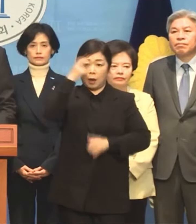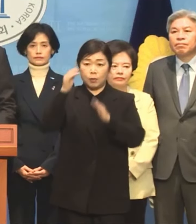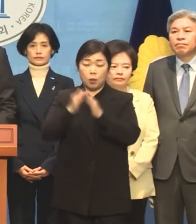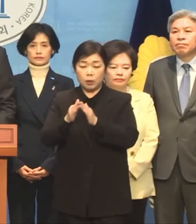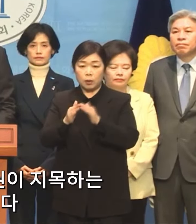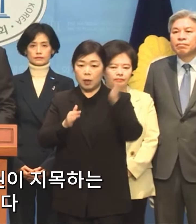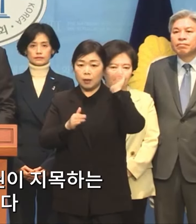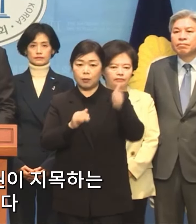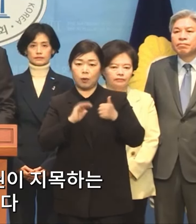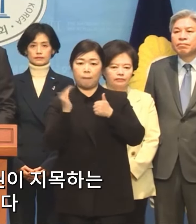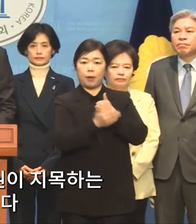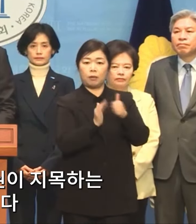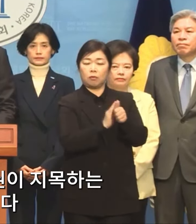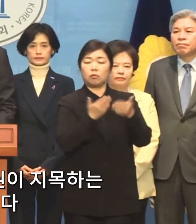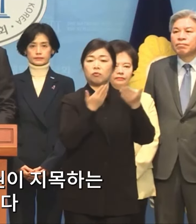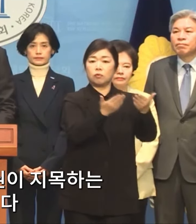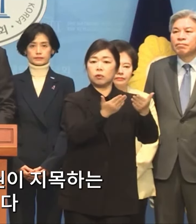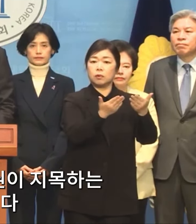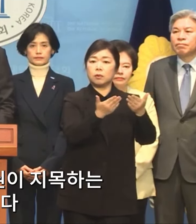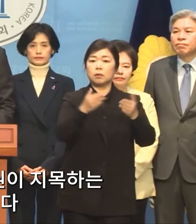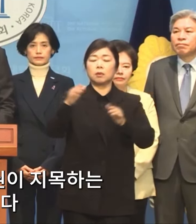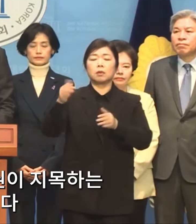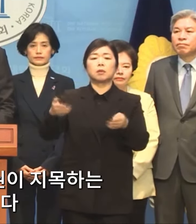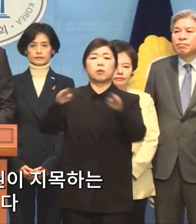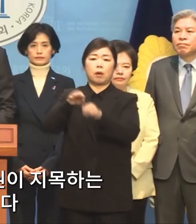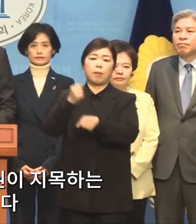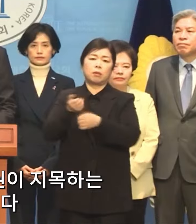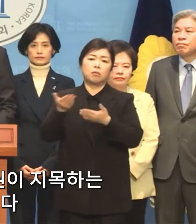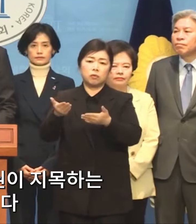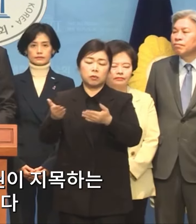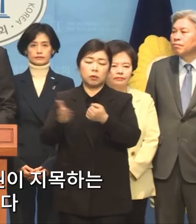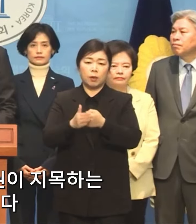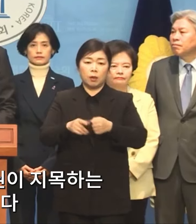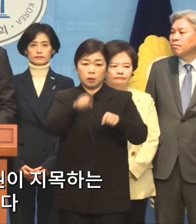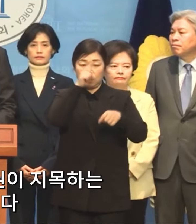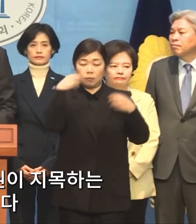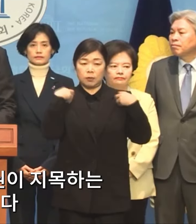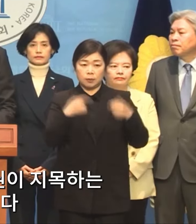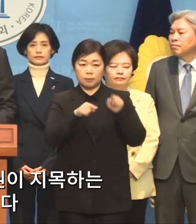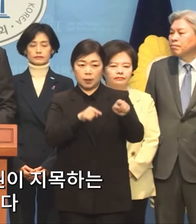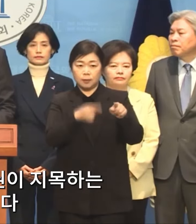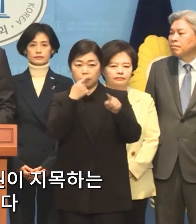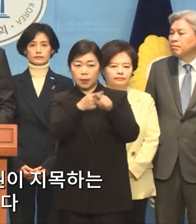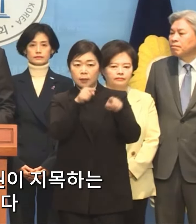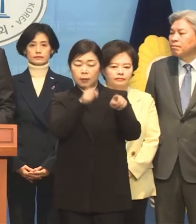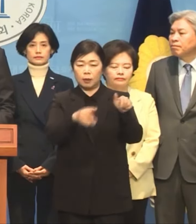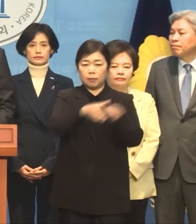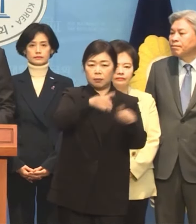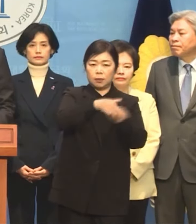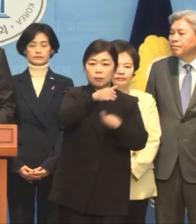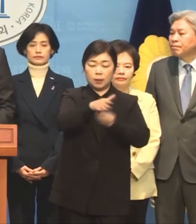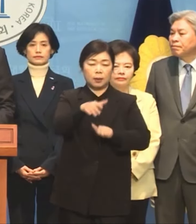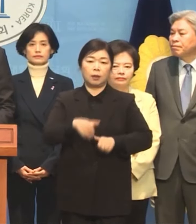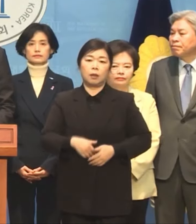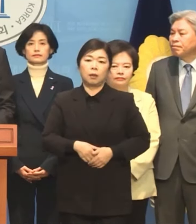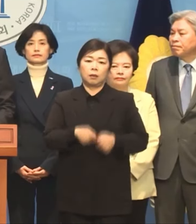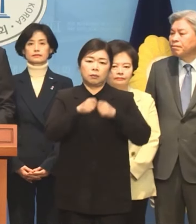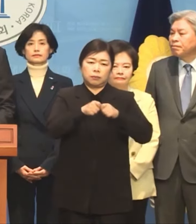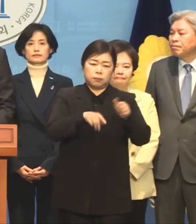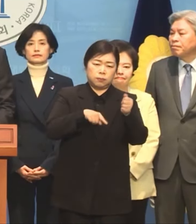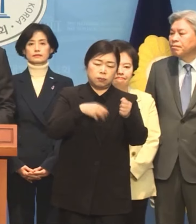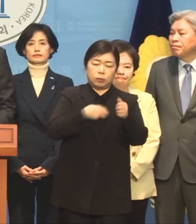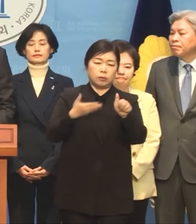돌격대 정권의 돌격대로 만들어 정권이 지목하는 사람을 물고 뜯고 활 키웠습니다 우리